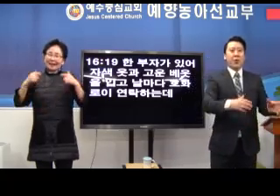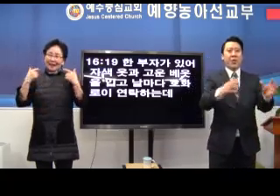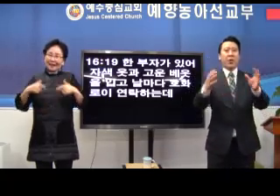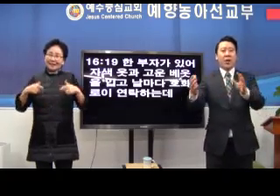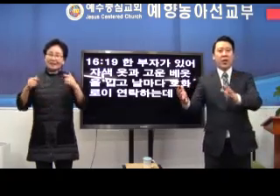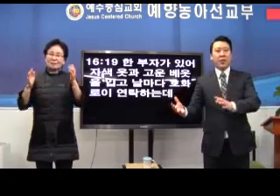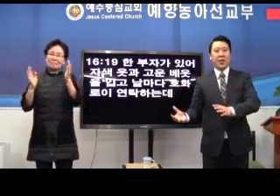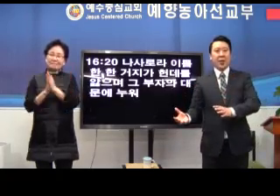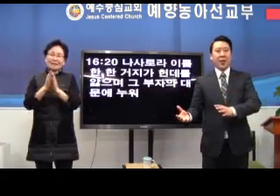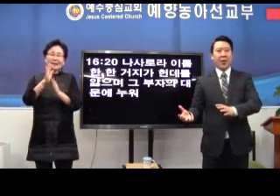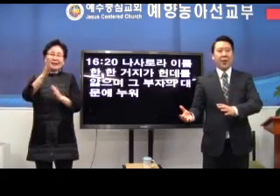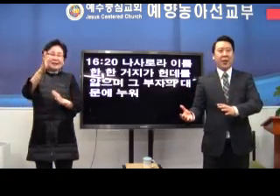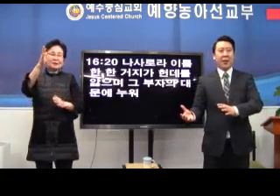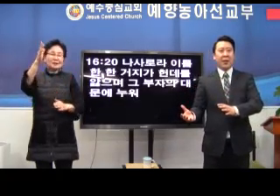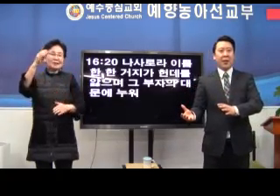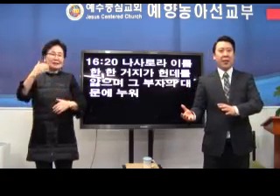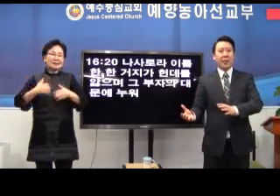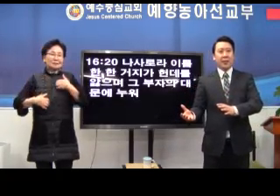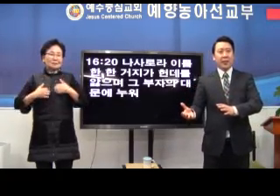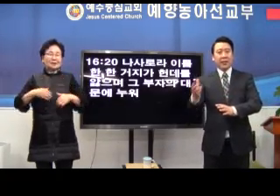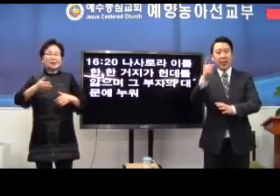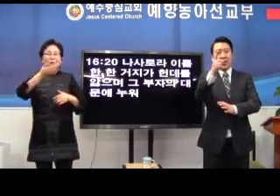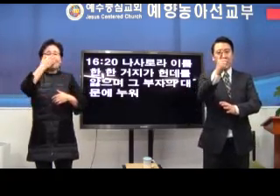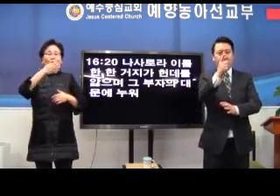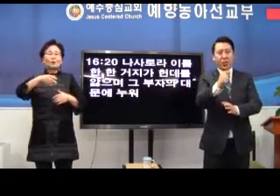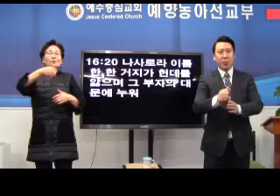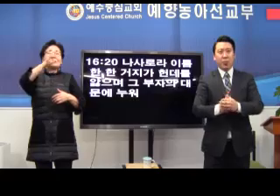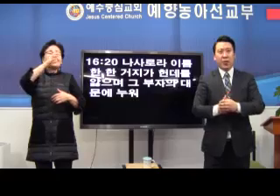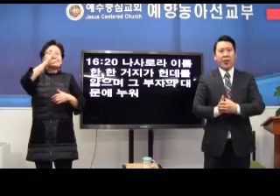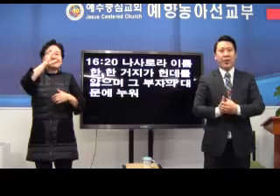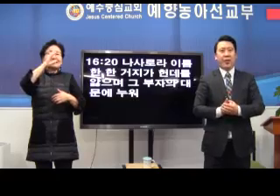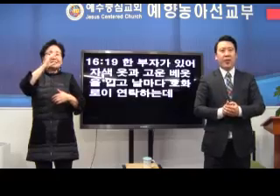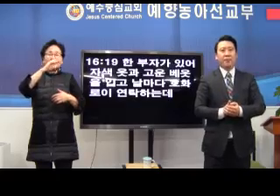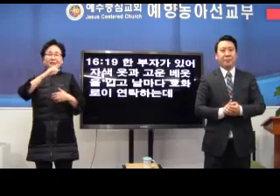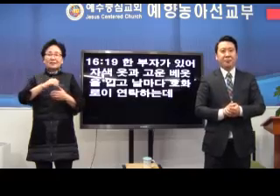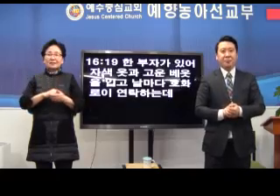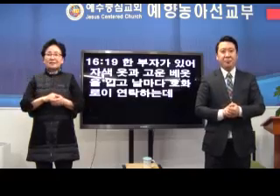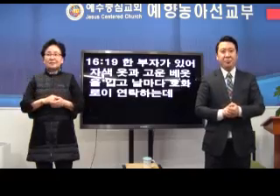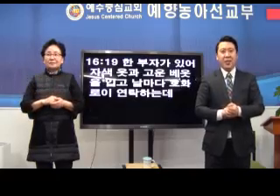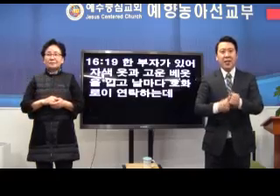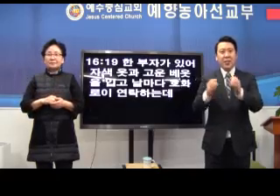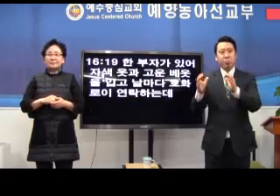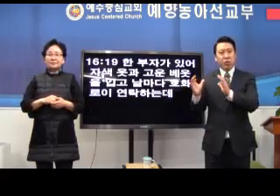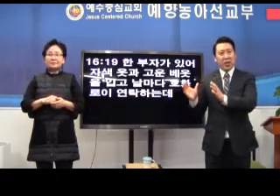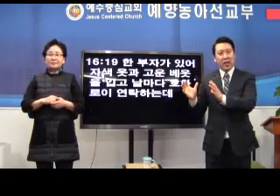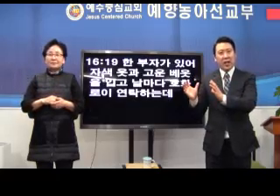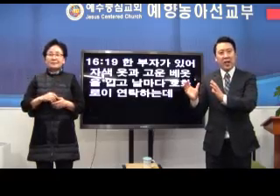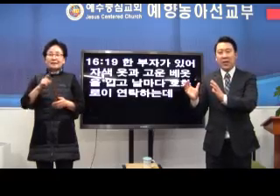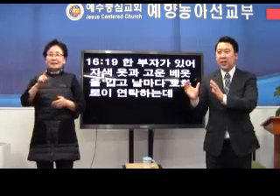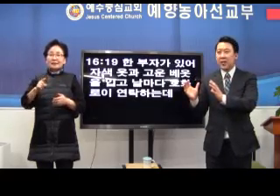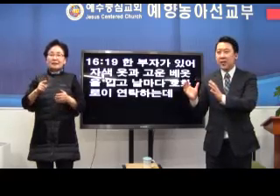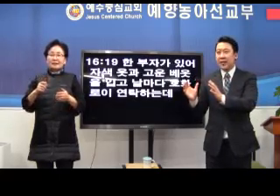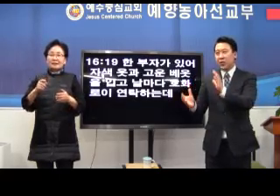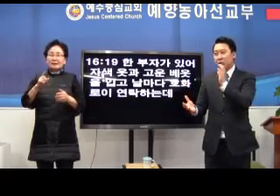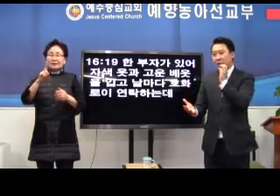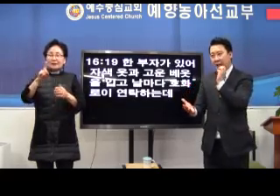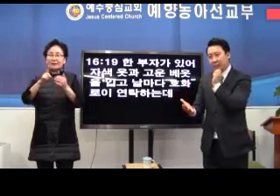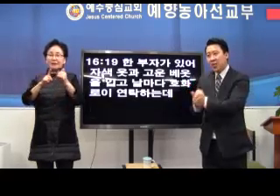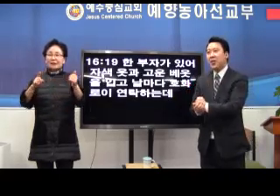호화로이 연락하는데, 다시 19절 한번 볼게요. 이 부자가 예수를 잘 믿는